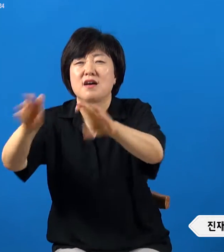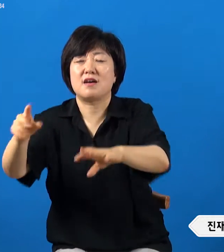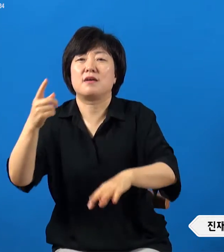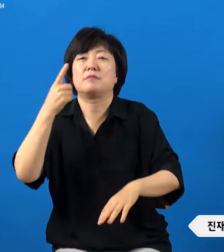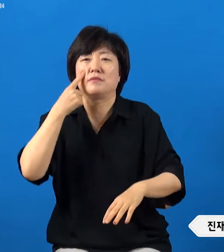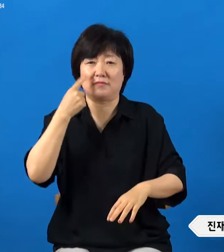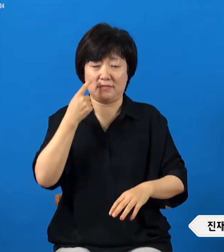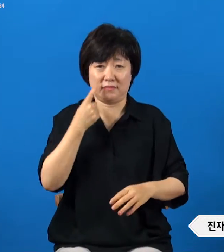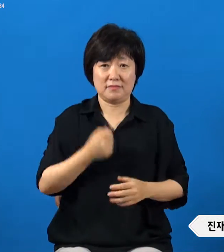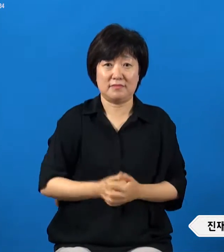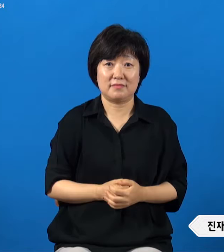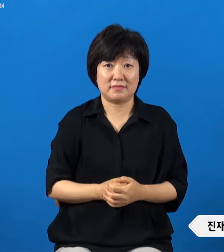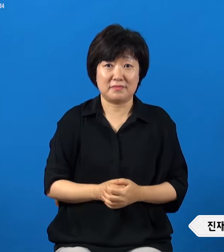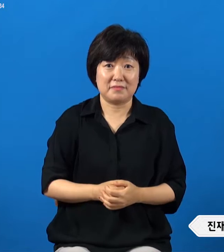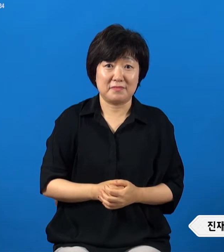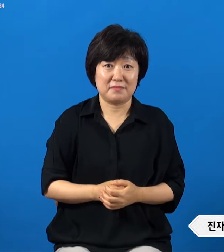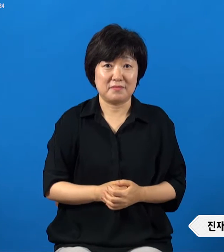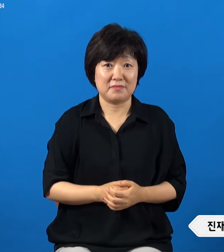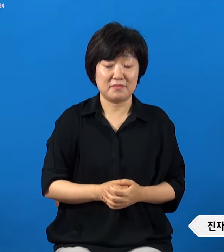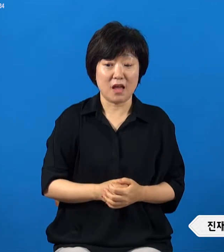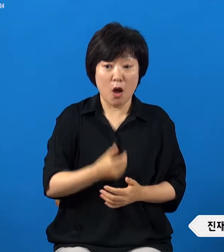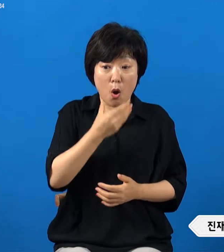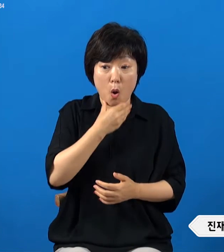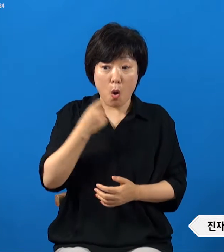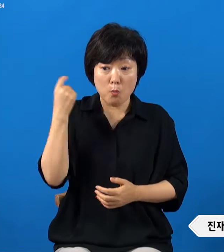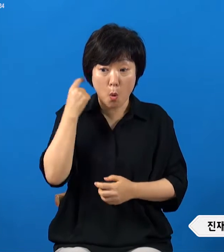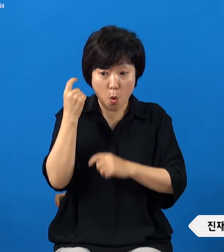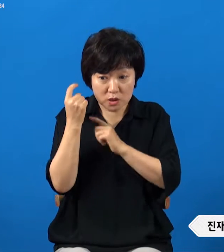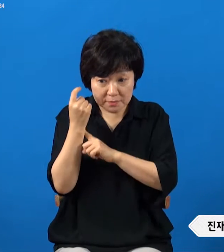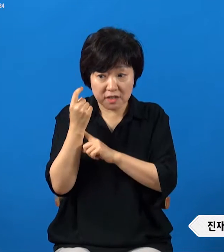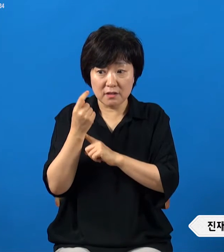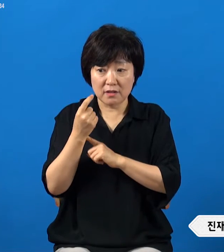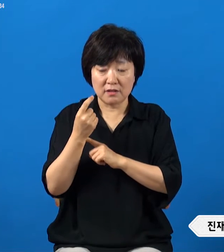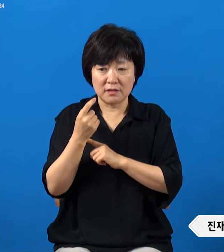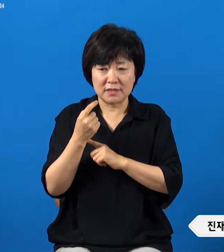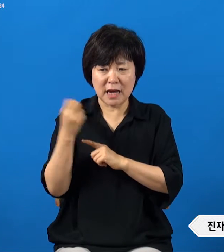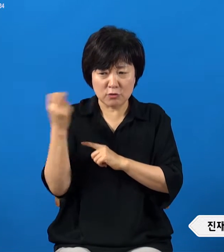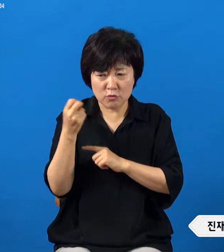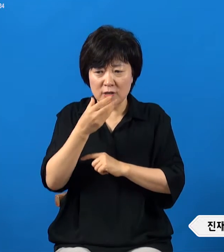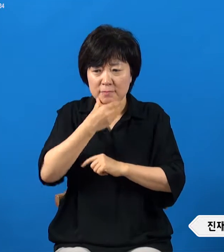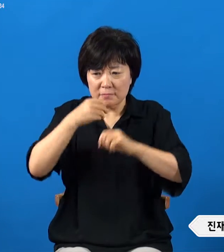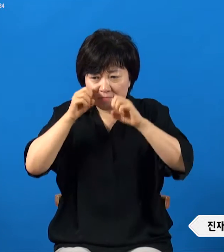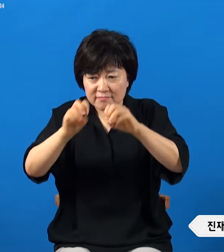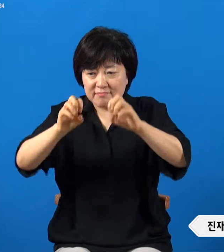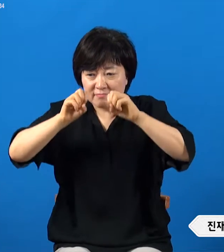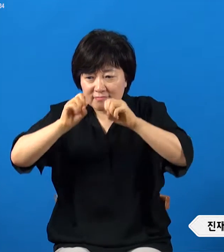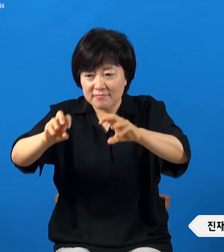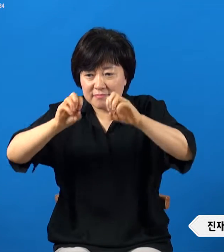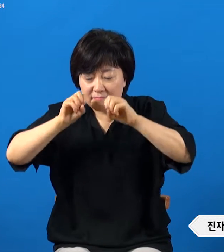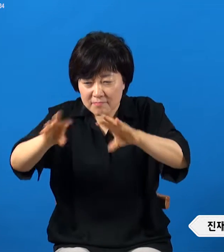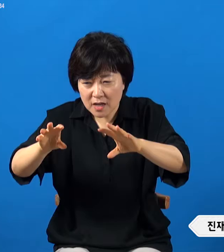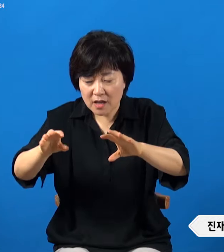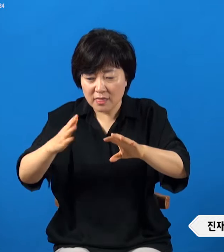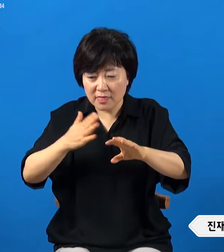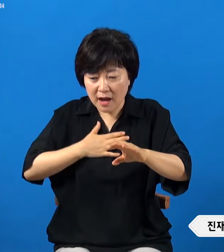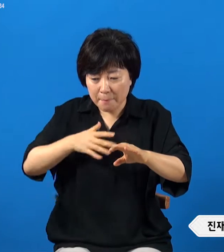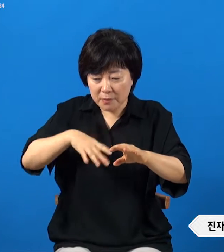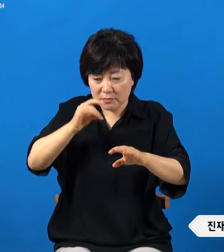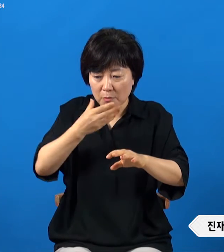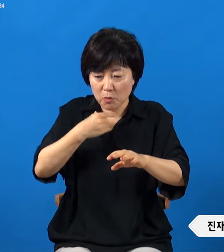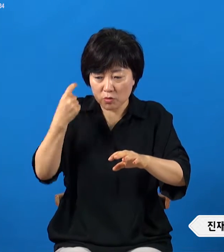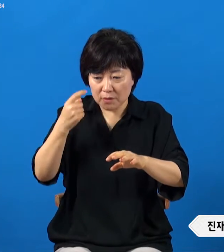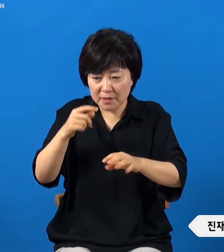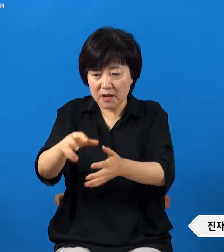잘 알아보십시오. 복음을 접해 보십시오. 하나님의 복음을